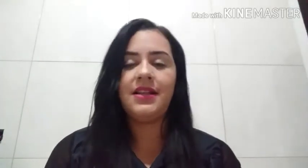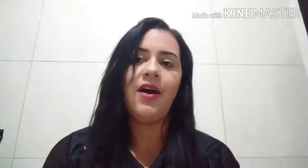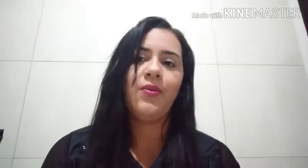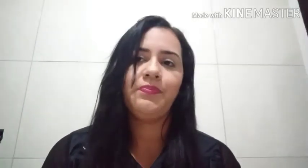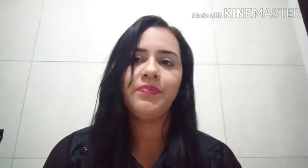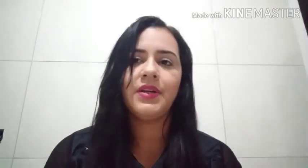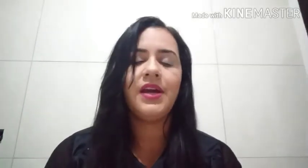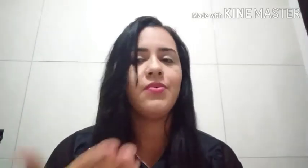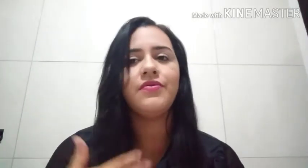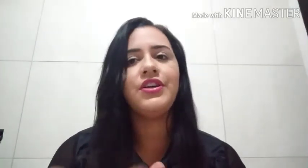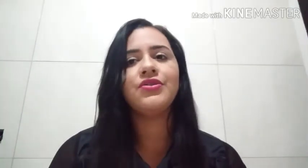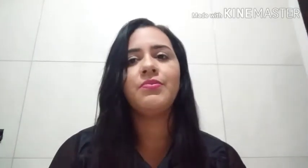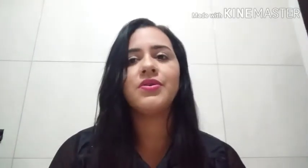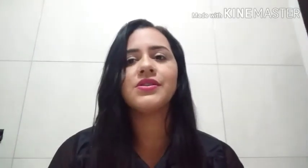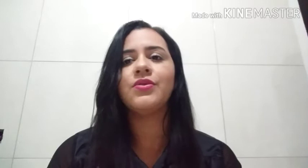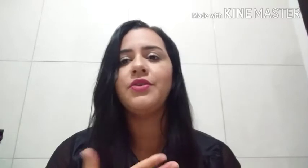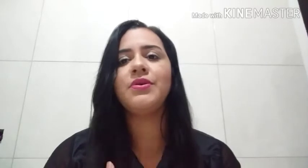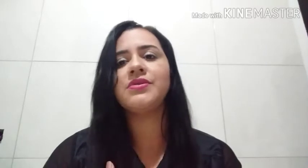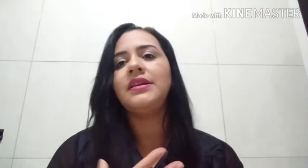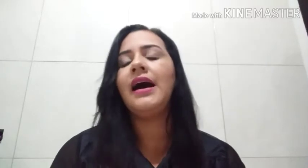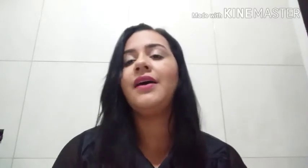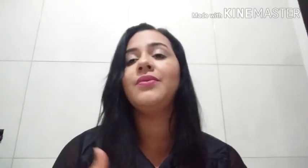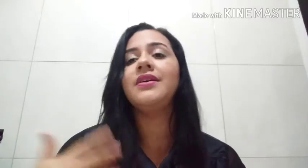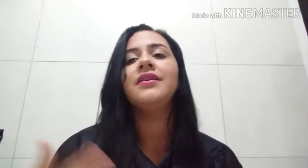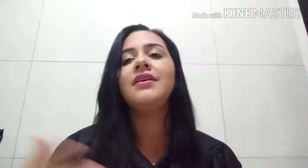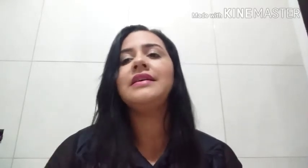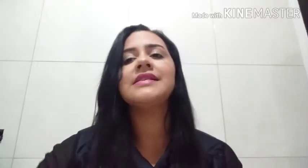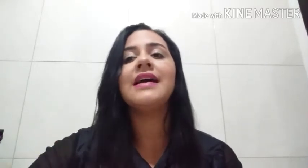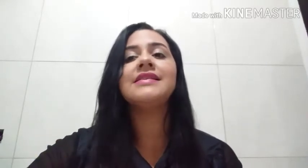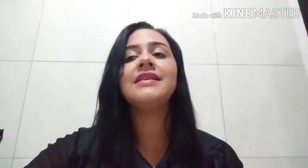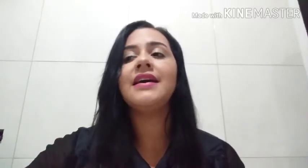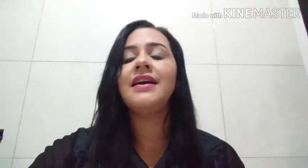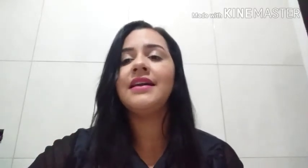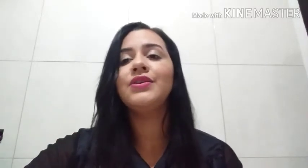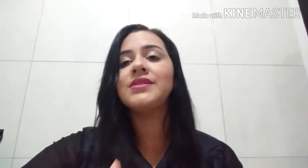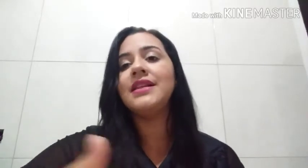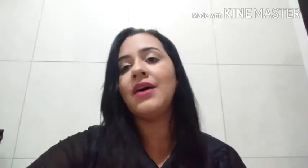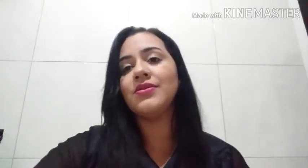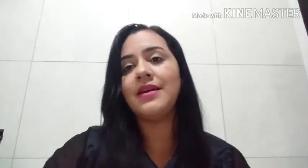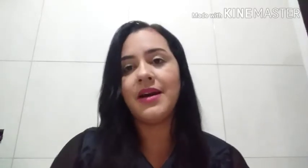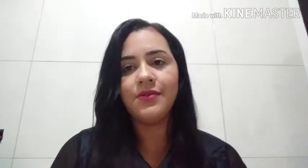sinal. Eu, ouvinte, eu não posso escolher o meu sinal e sair dando sinal aos demais